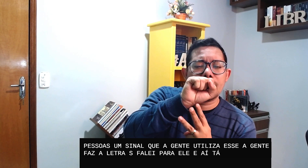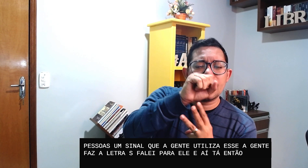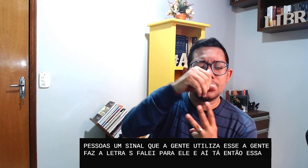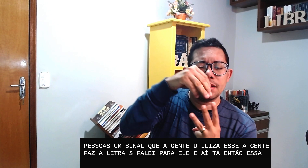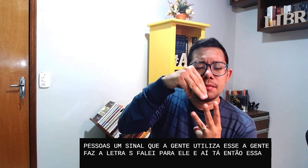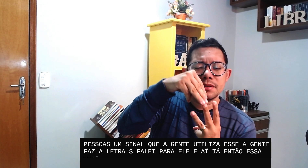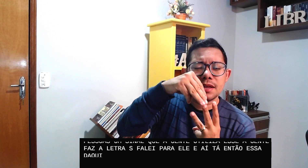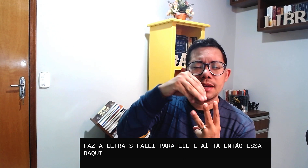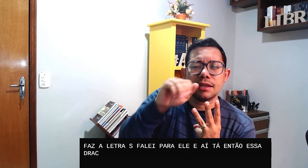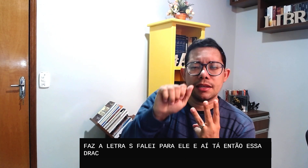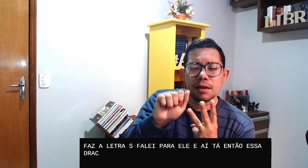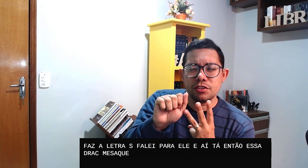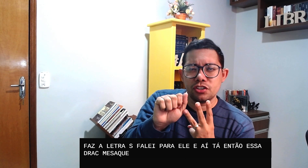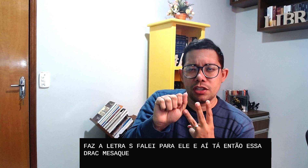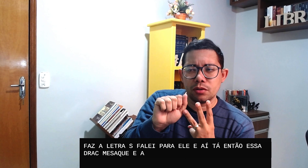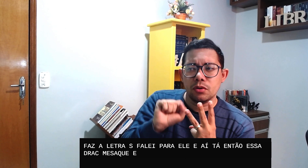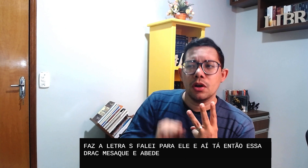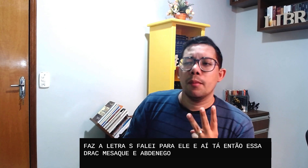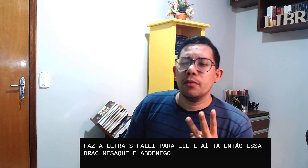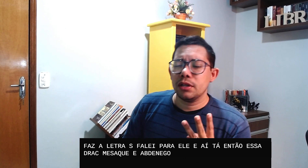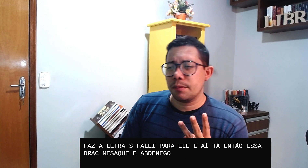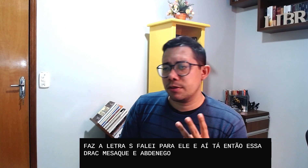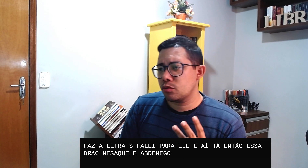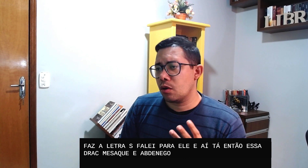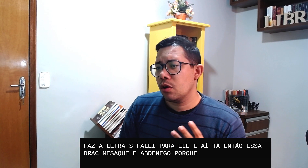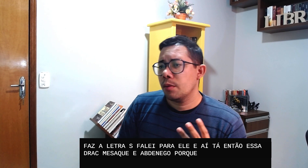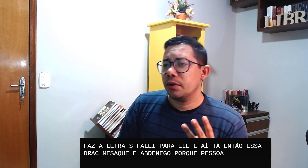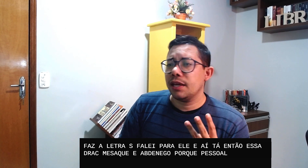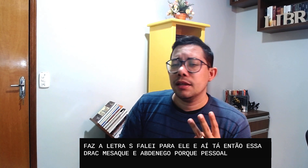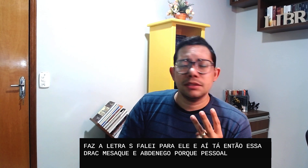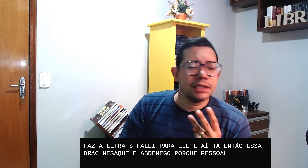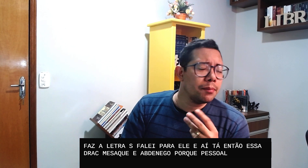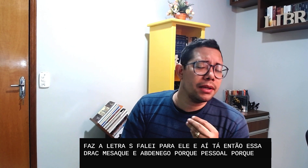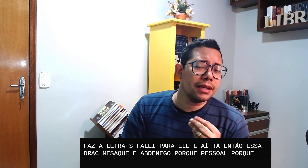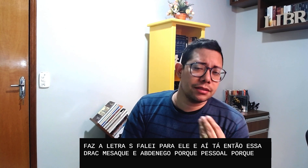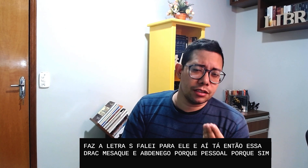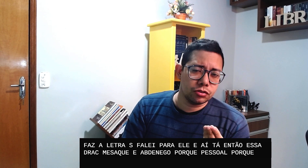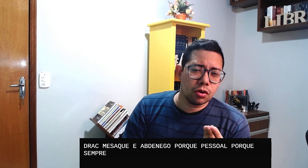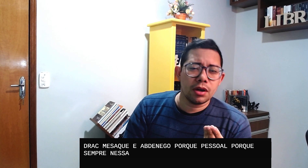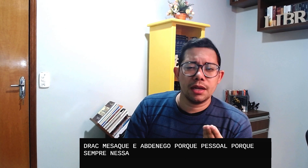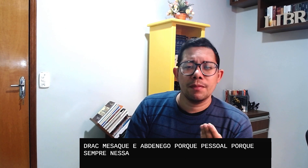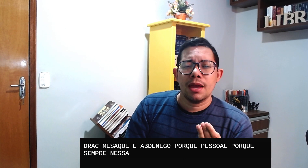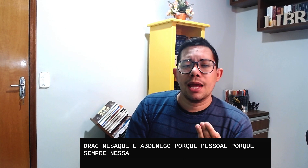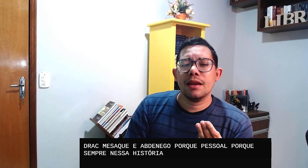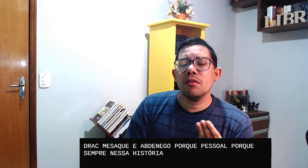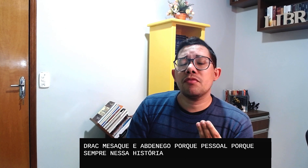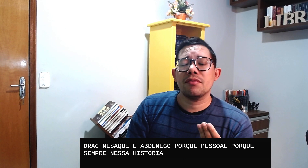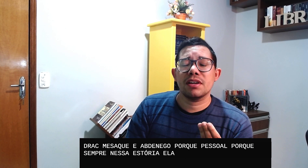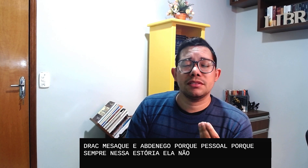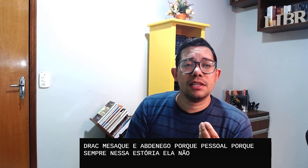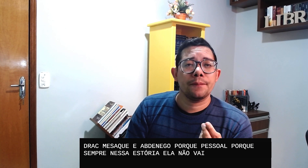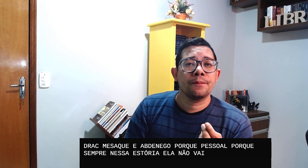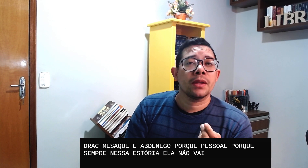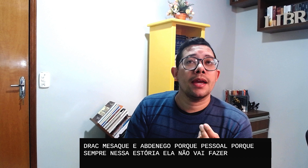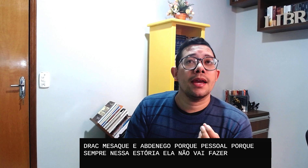Sadraque, Mesaque e Abidinego. Por quê, pessoal? Porque sempre nessa história, ela não vai fazer